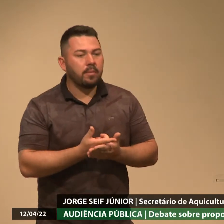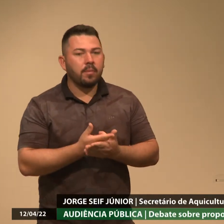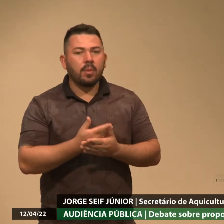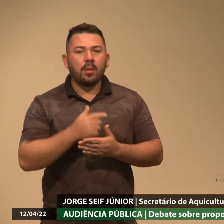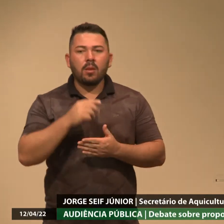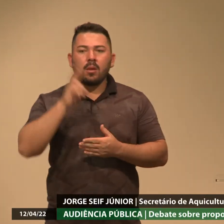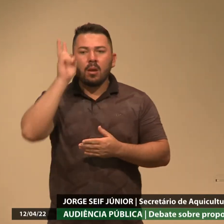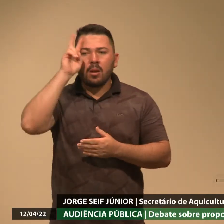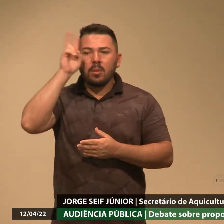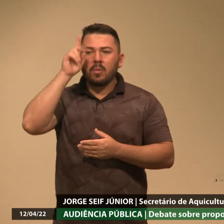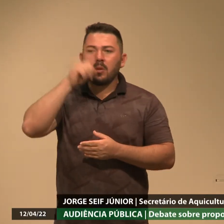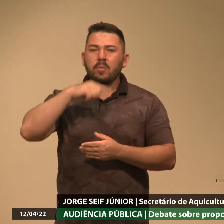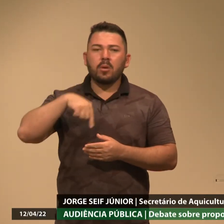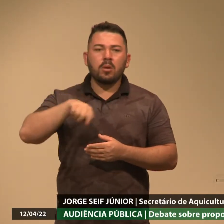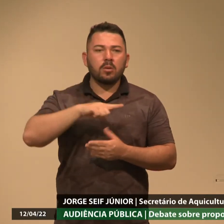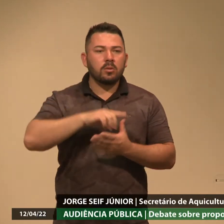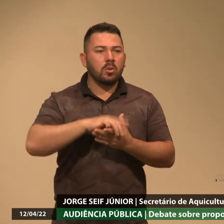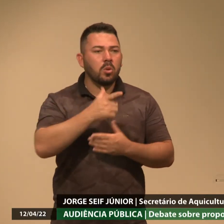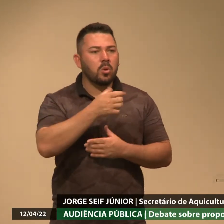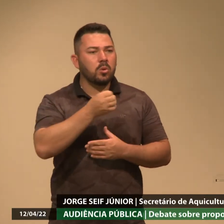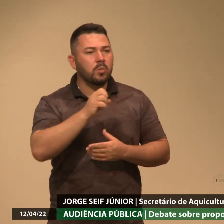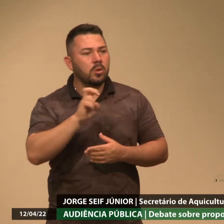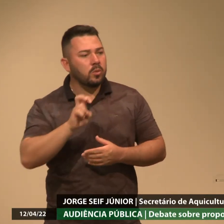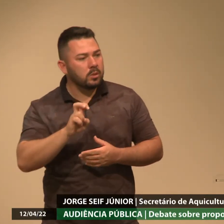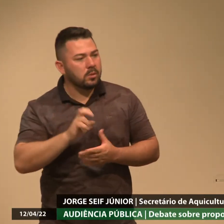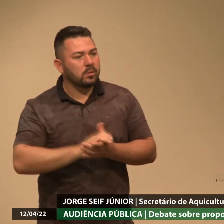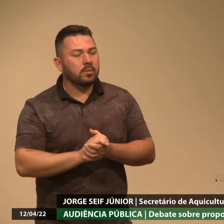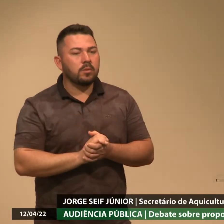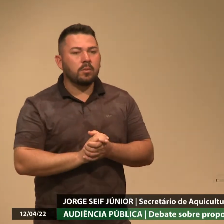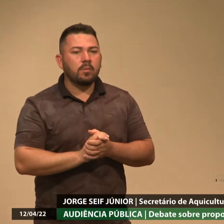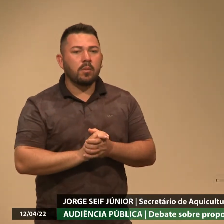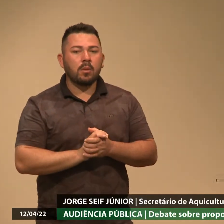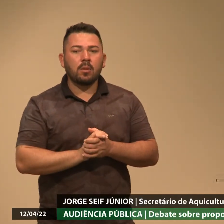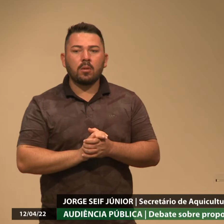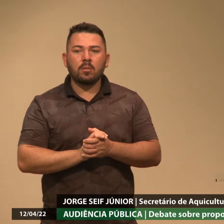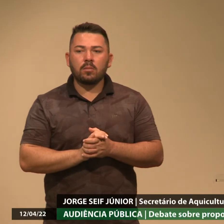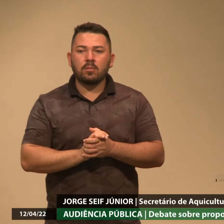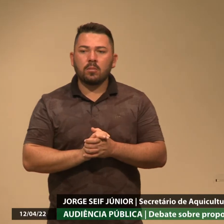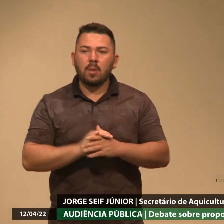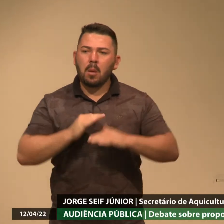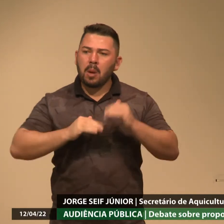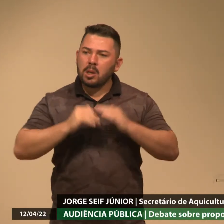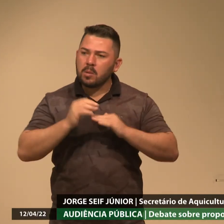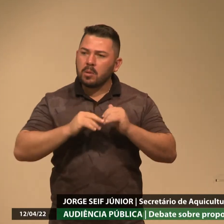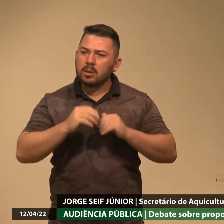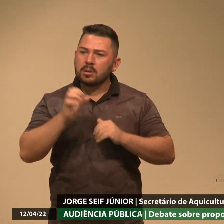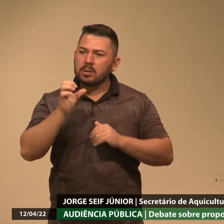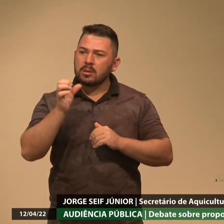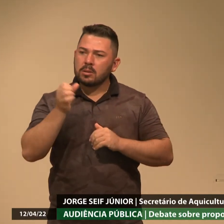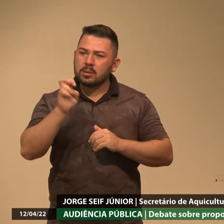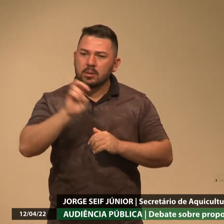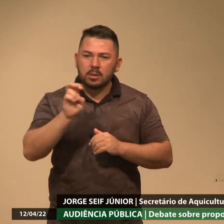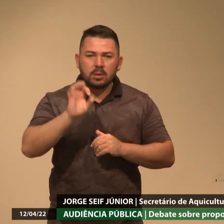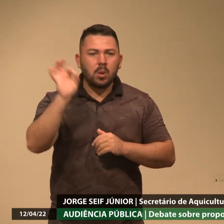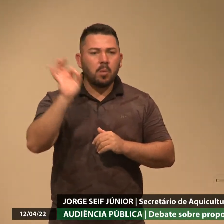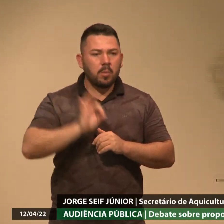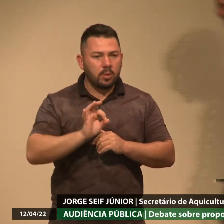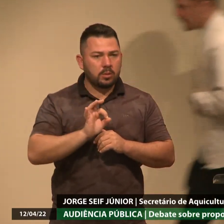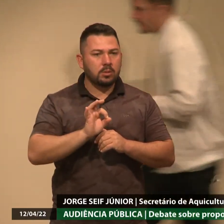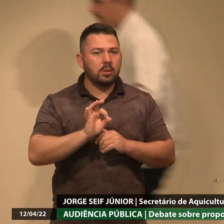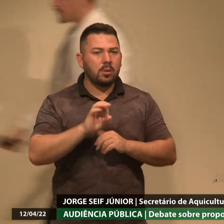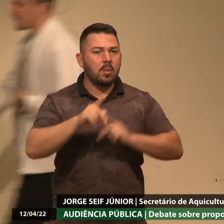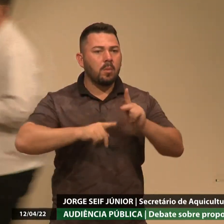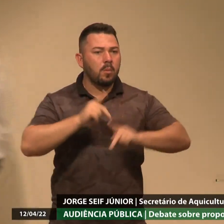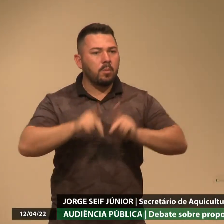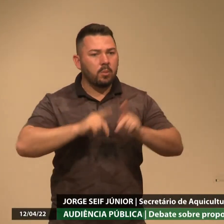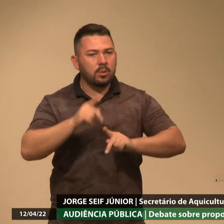aos senhores que no referendo que nós tivemos 2005 praticamente 65 por cento da população brasileira